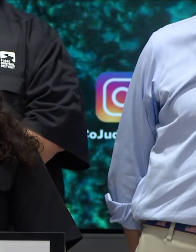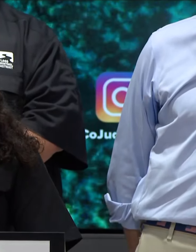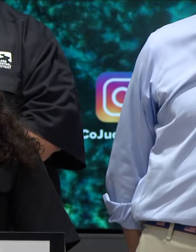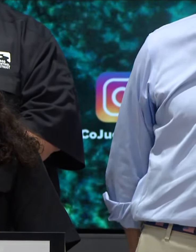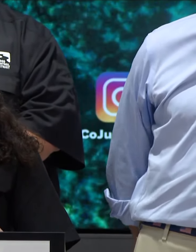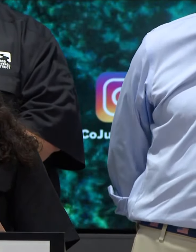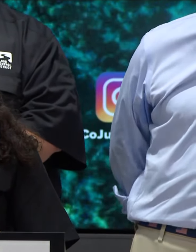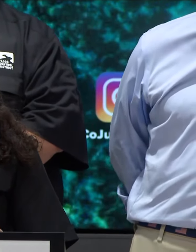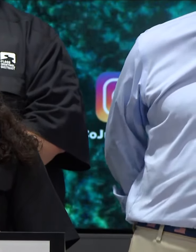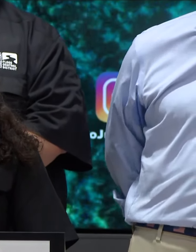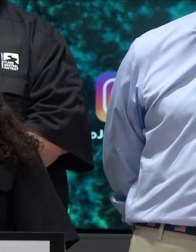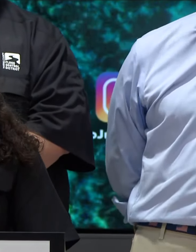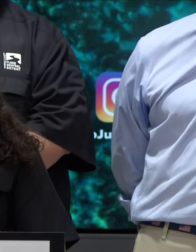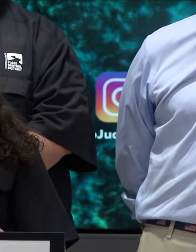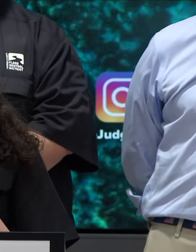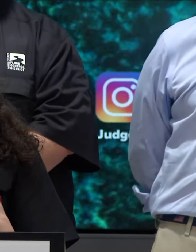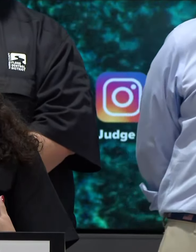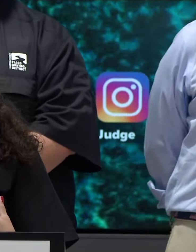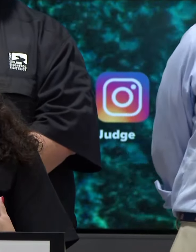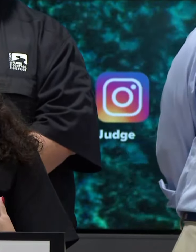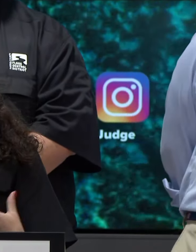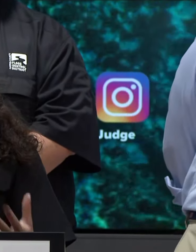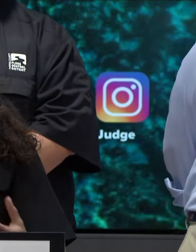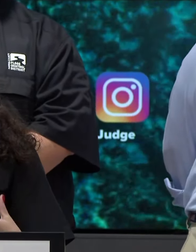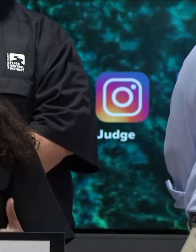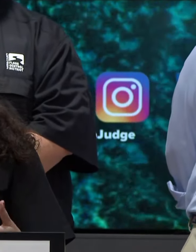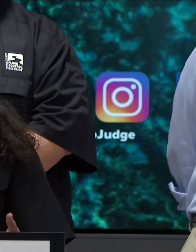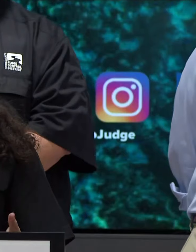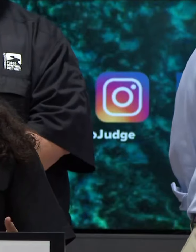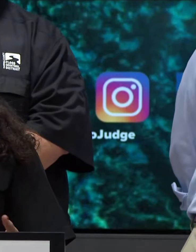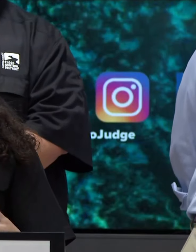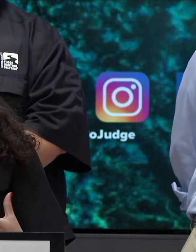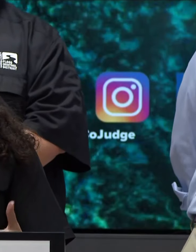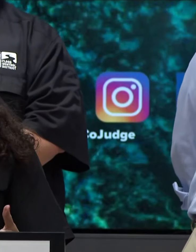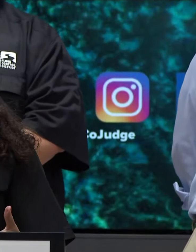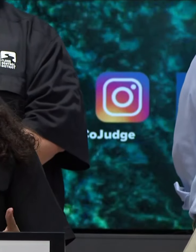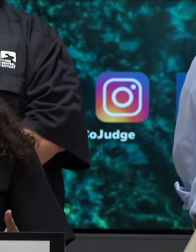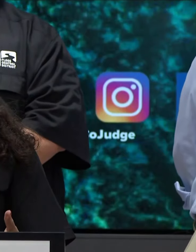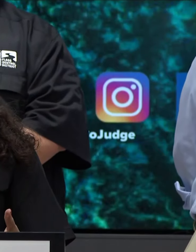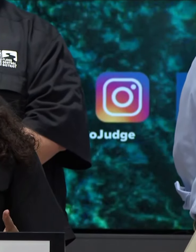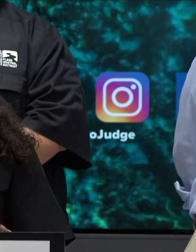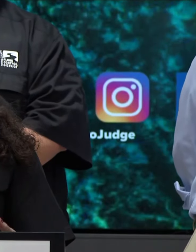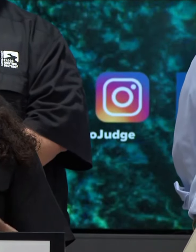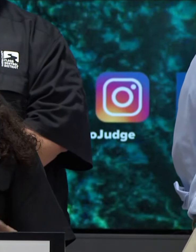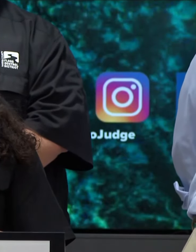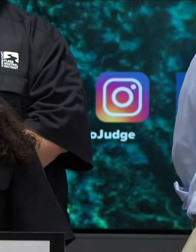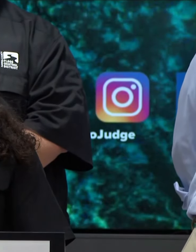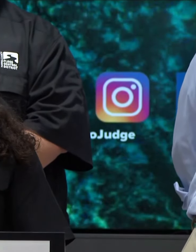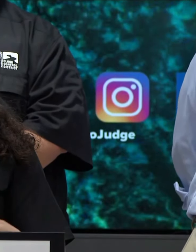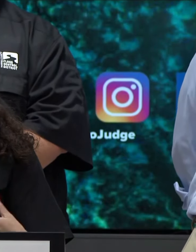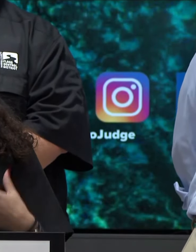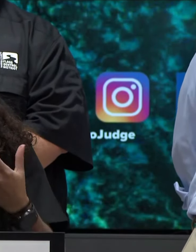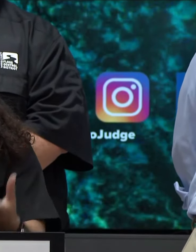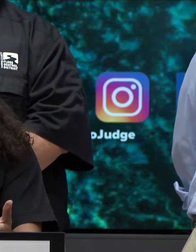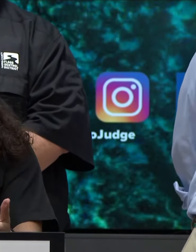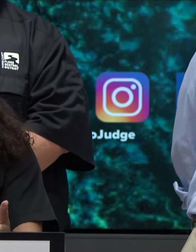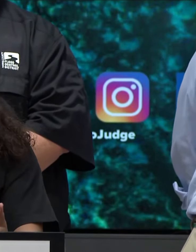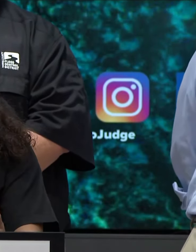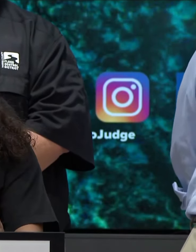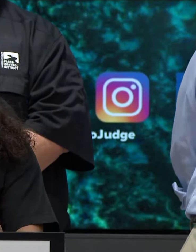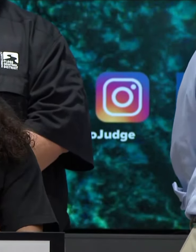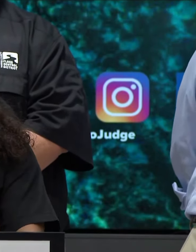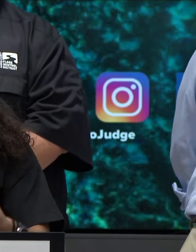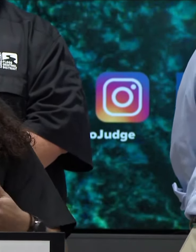líder es formar esa transparencia, fomentar esa conversación, facilitar esa conversación entre la